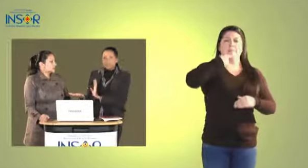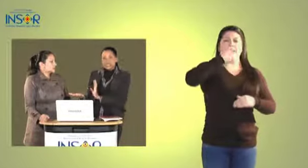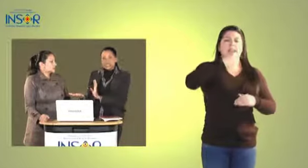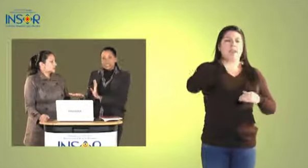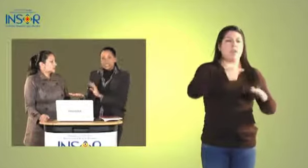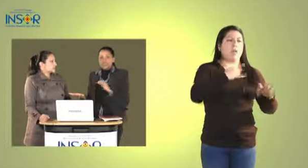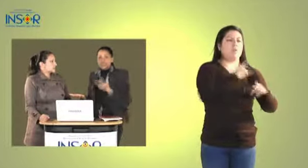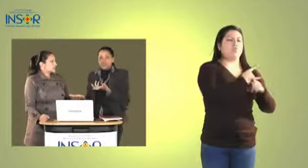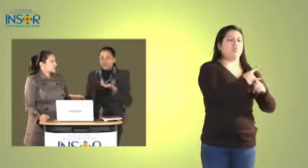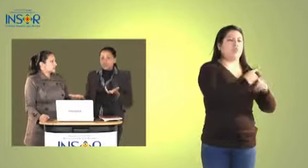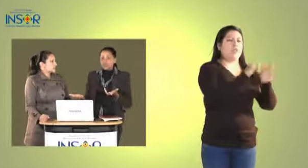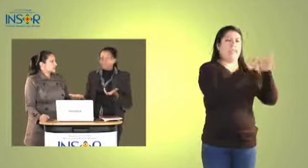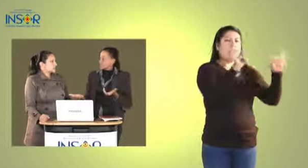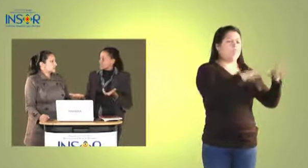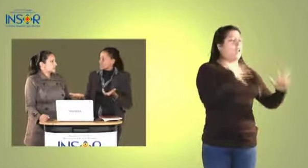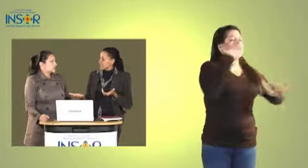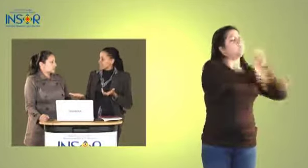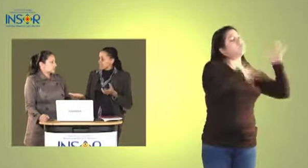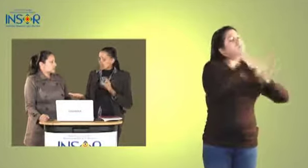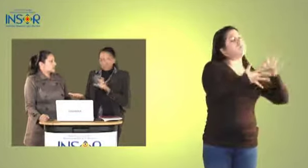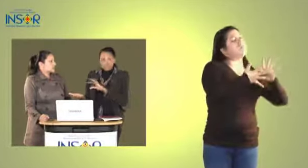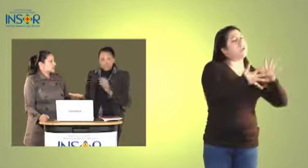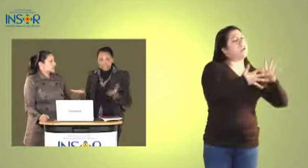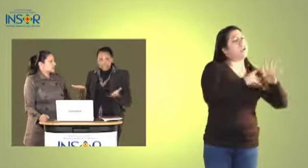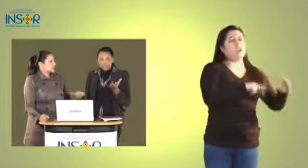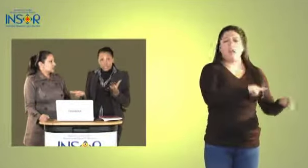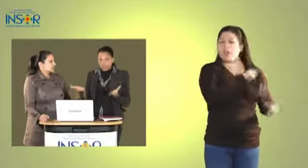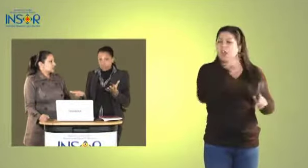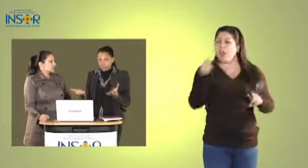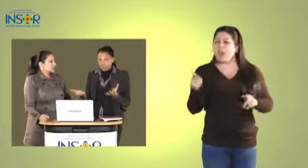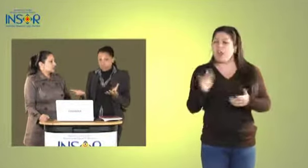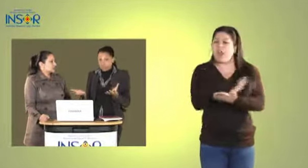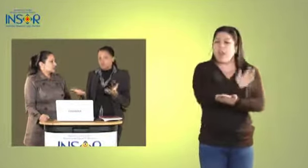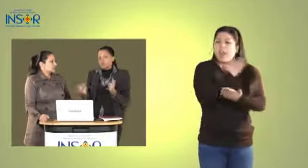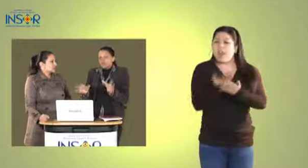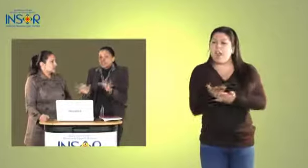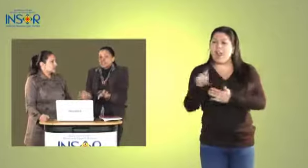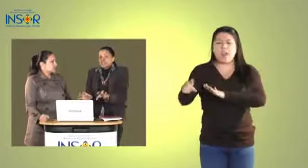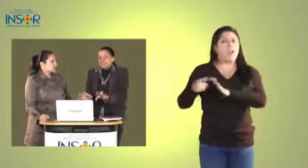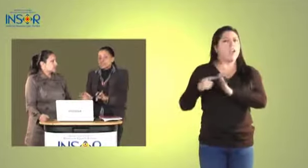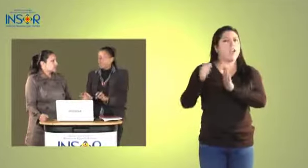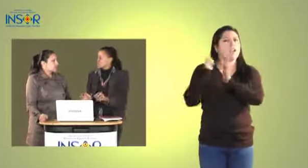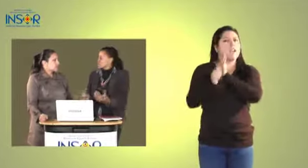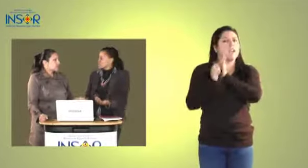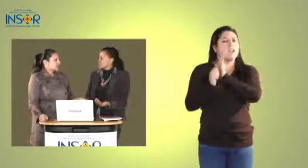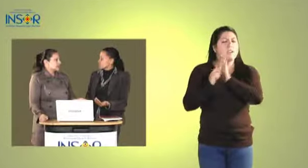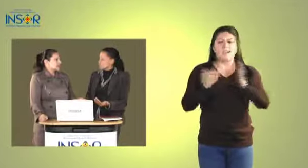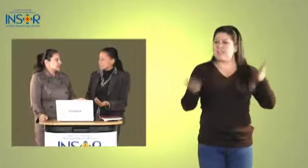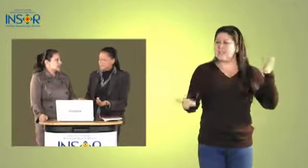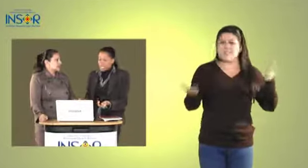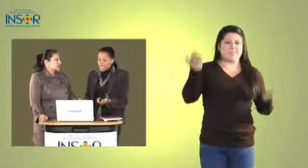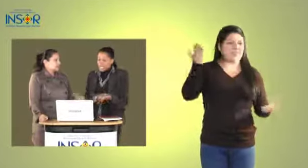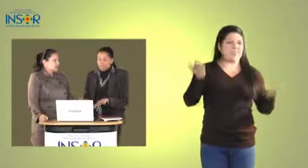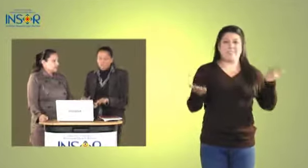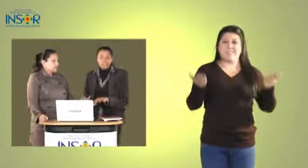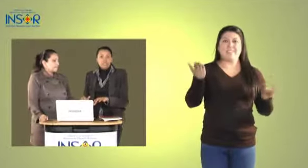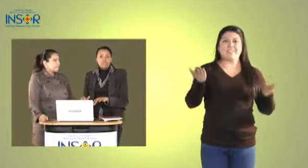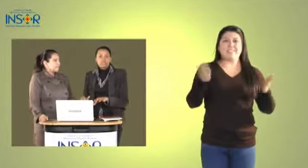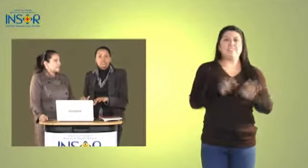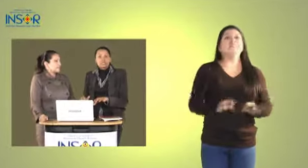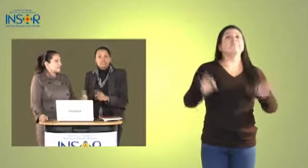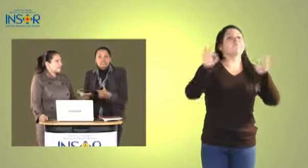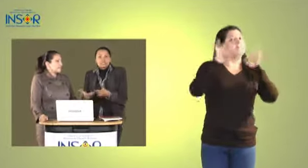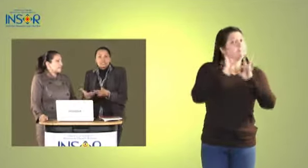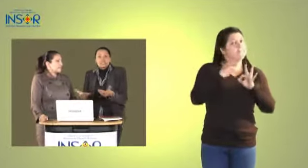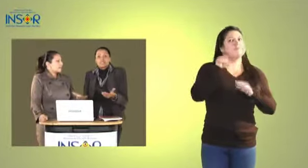reglas gramaticales allá, pero cómo son estas de acá. Cuando estamos haciendo esas comparaciones de lengua, pues obviamente estamos hablando de segunda lenguas y por ende es